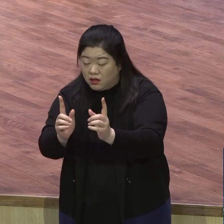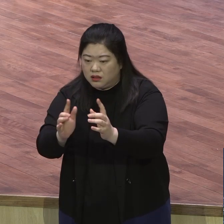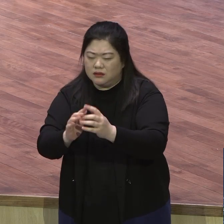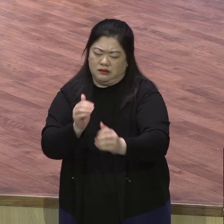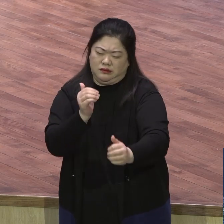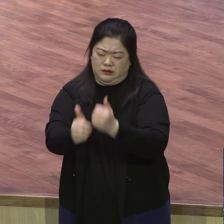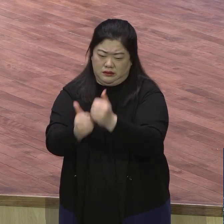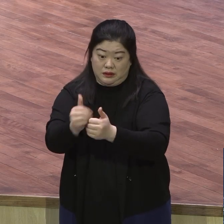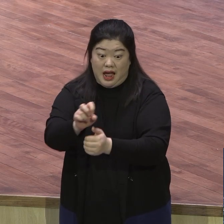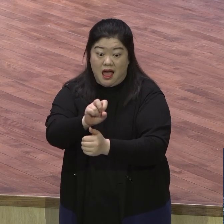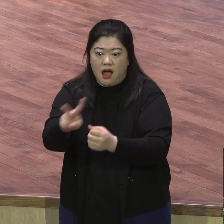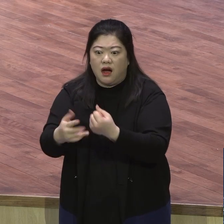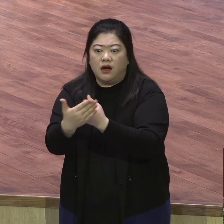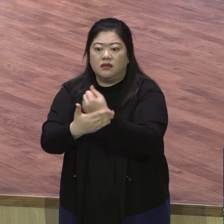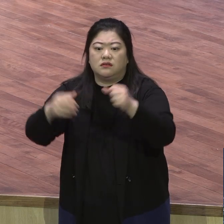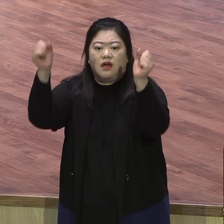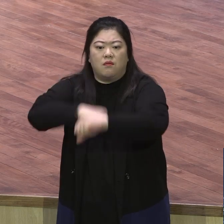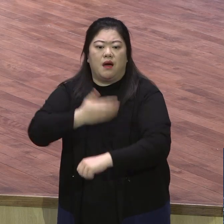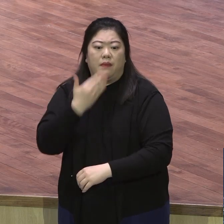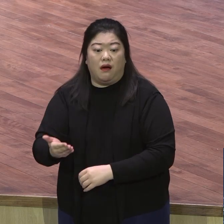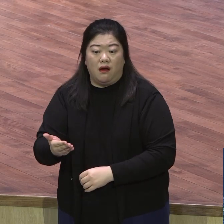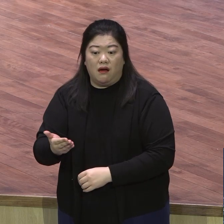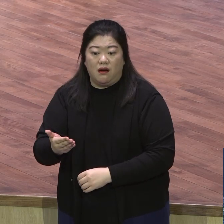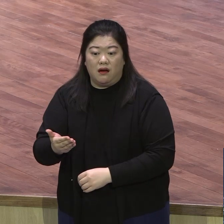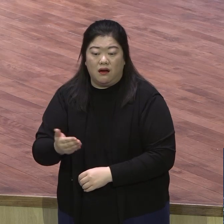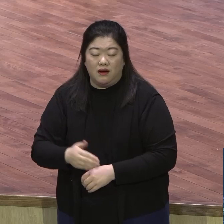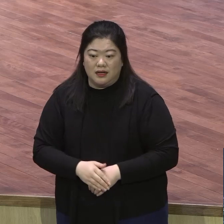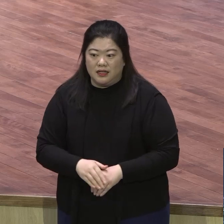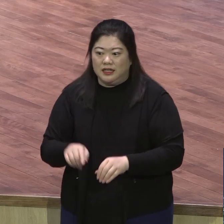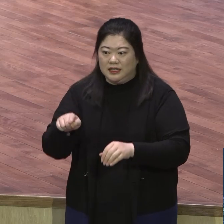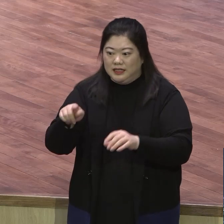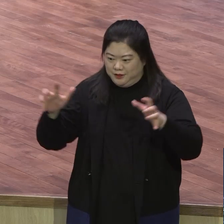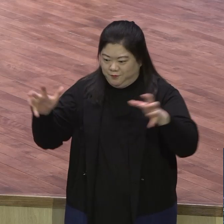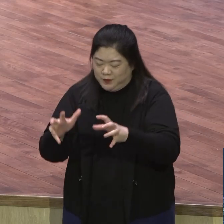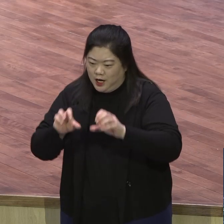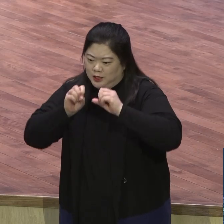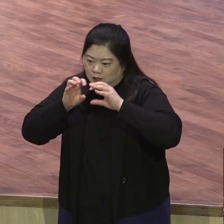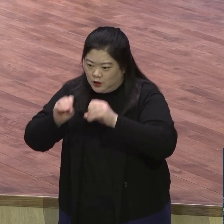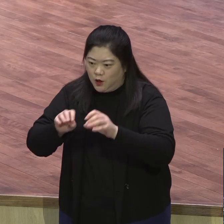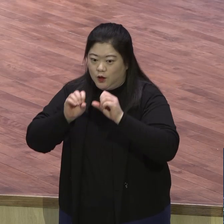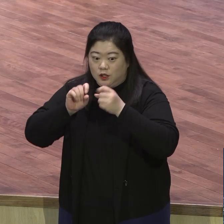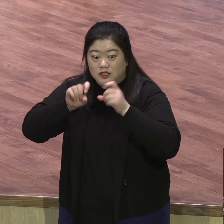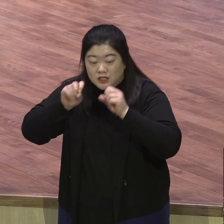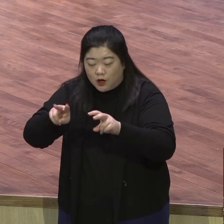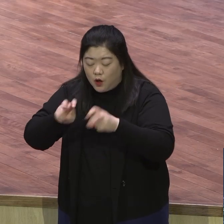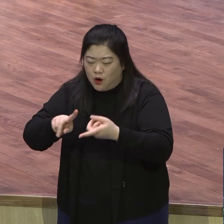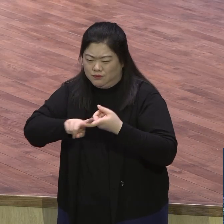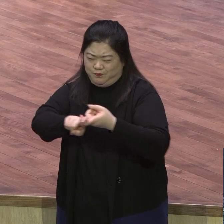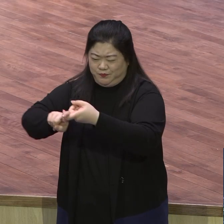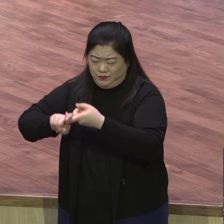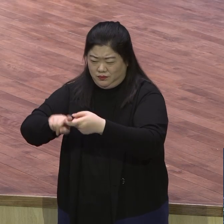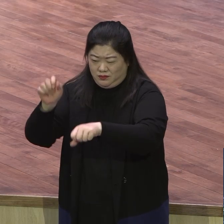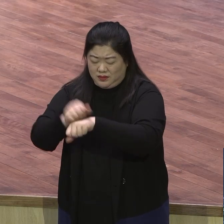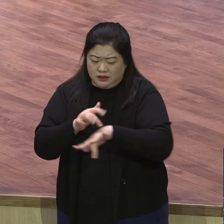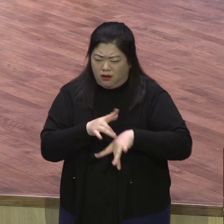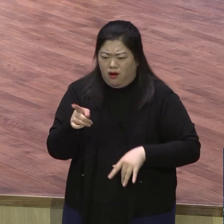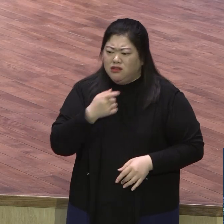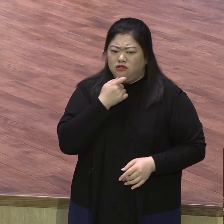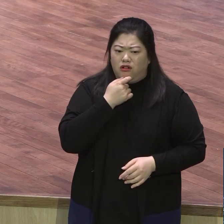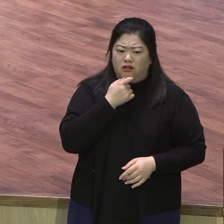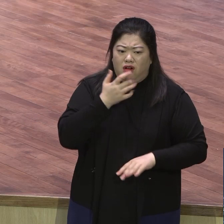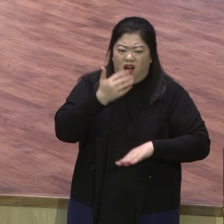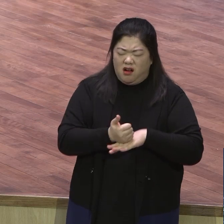안되잖아요. 교회가 무응이 안되고 전도가 성교해야 되는데 방해되잖아요. 자꾸 반대로 나가잖아요. 못하잖아요.